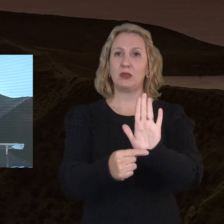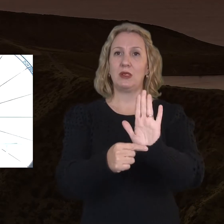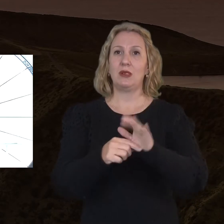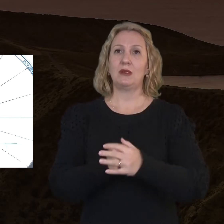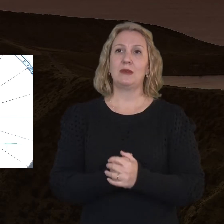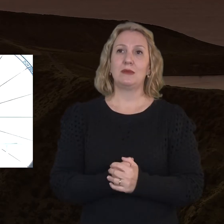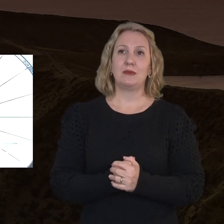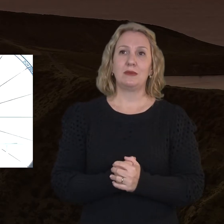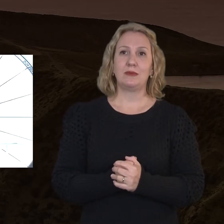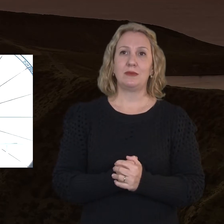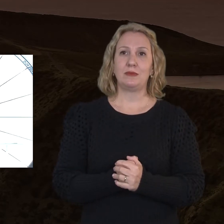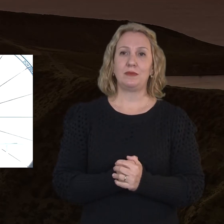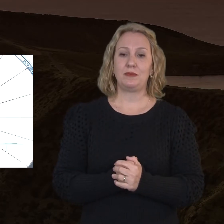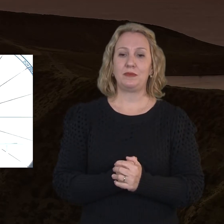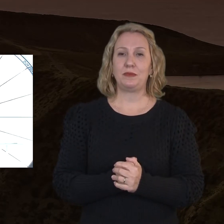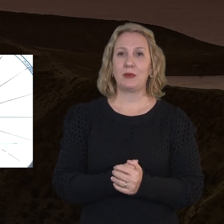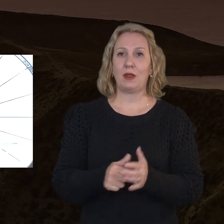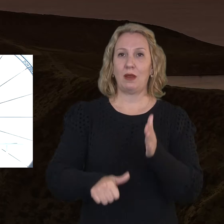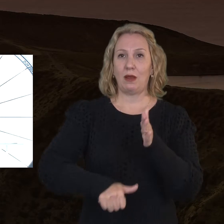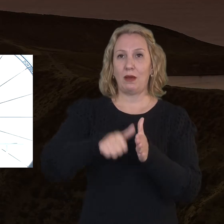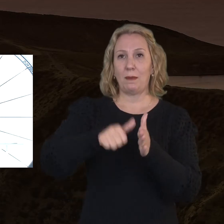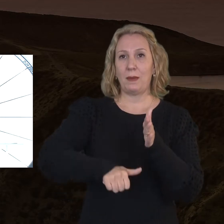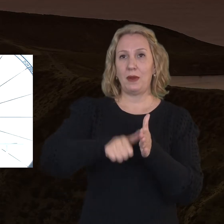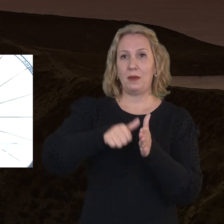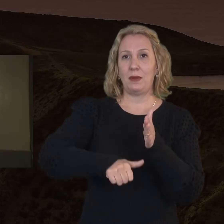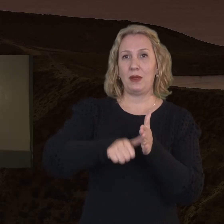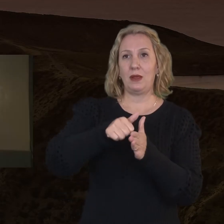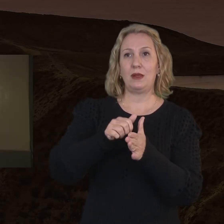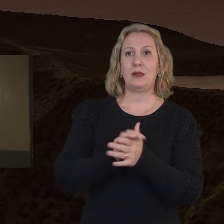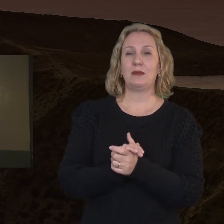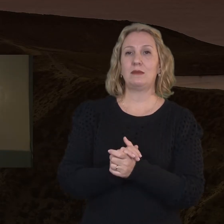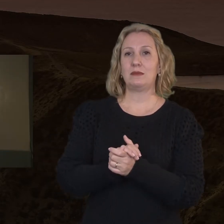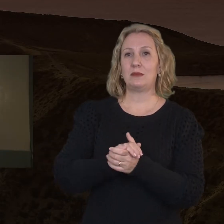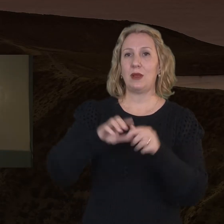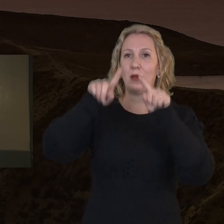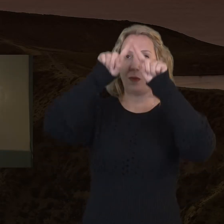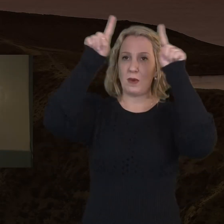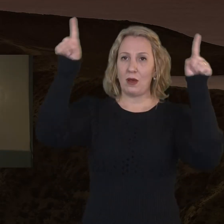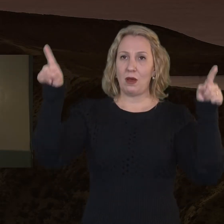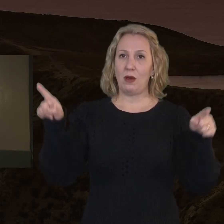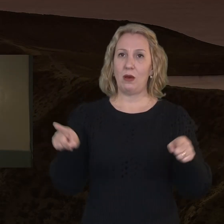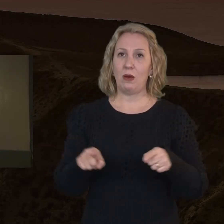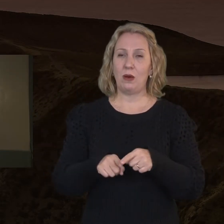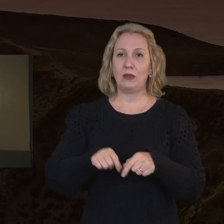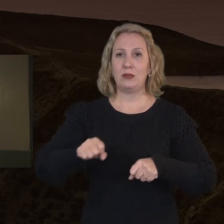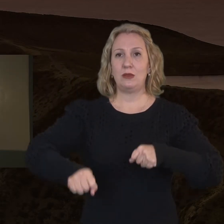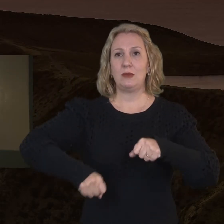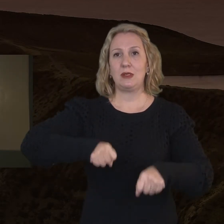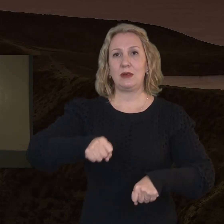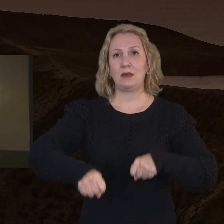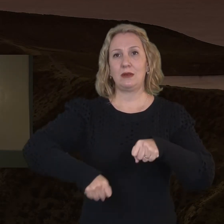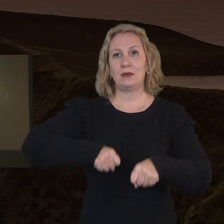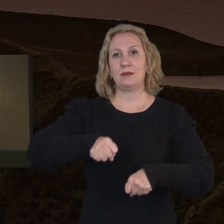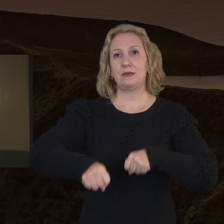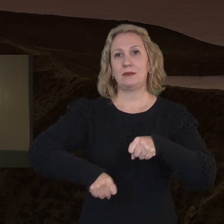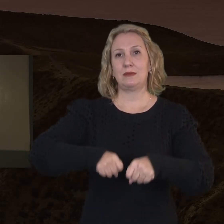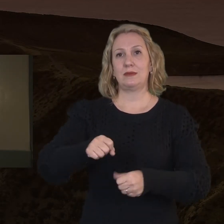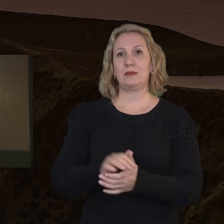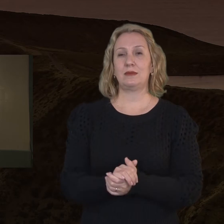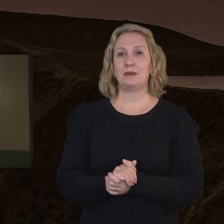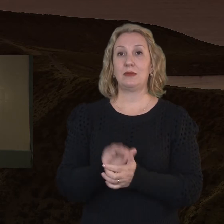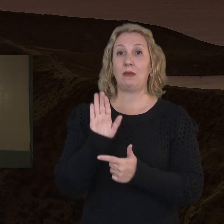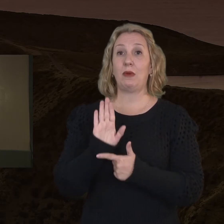tá iguais essa é a primeira imagem é uma roda de bicicleta isso mostra a